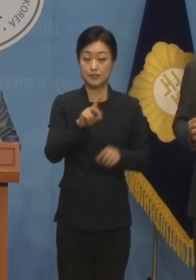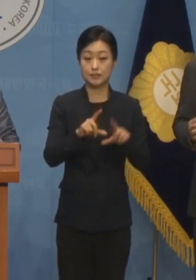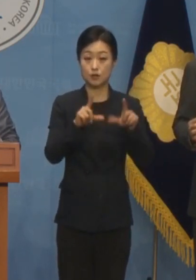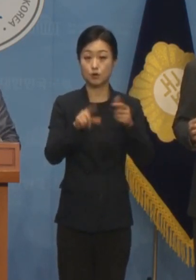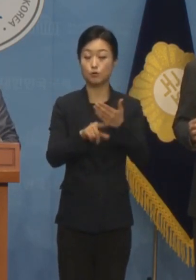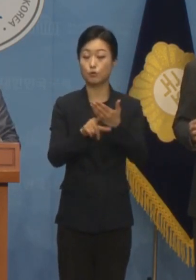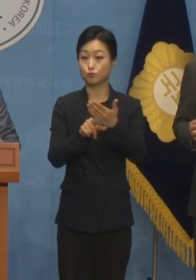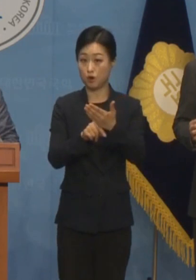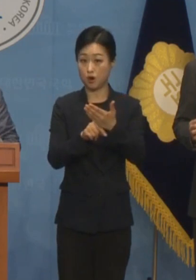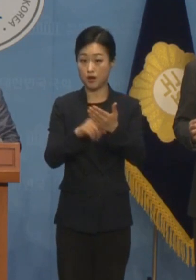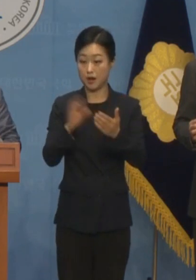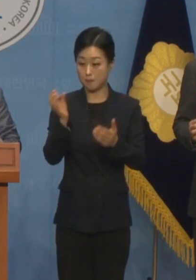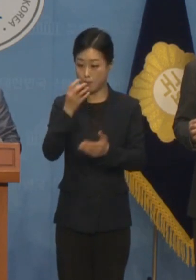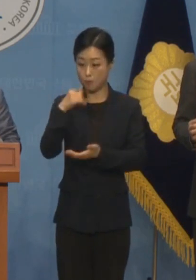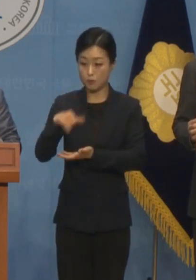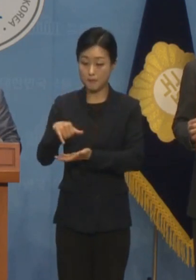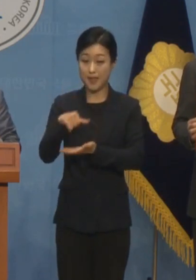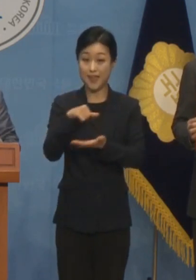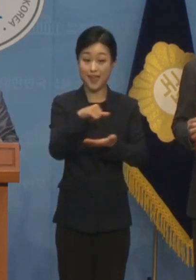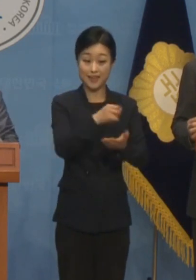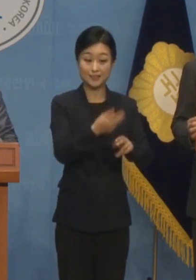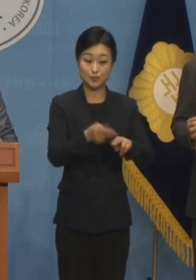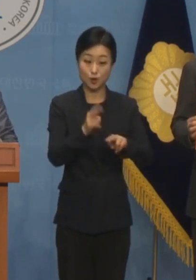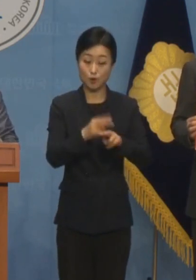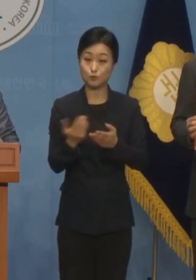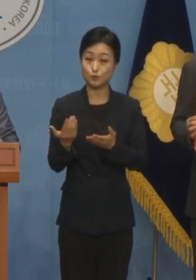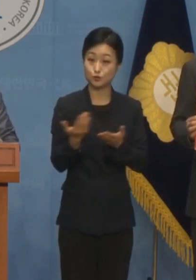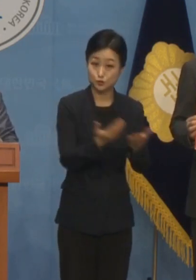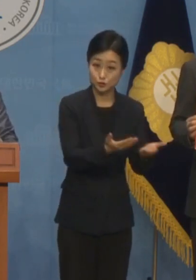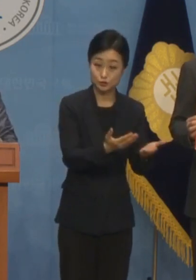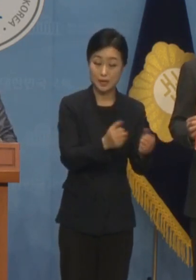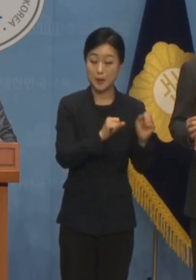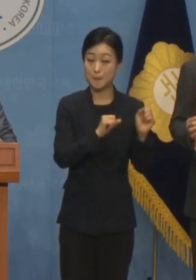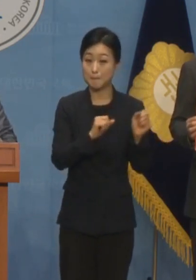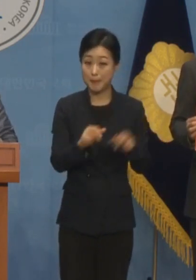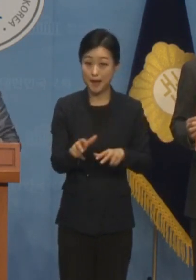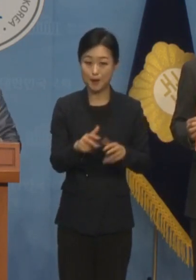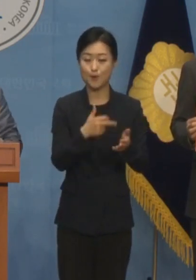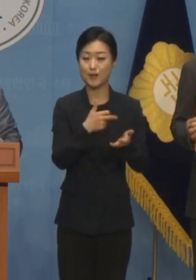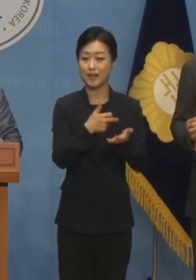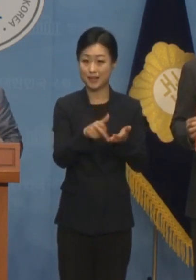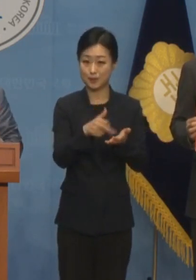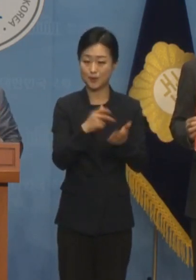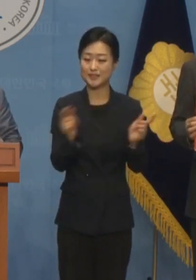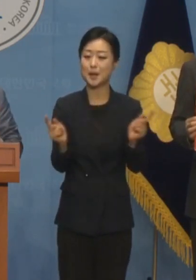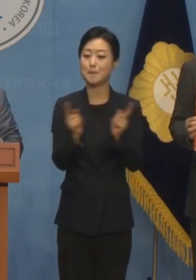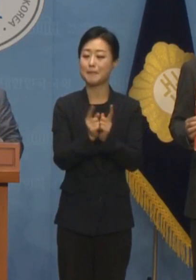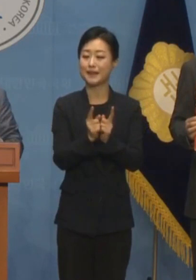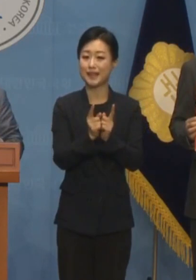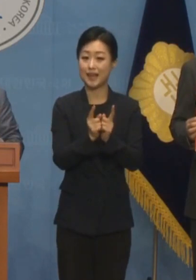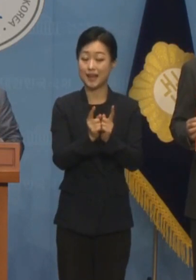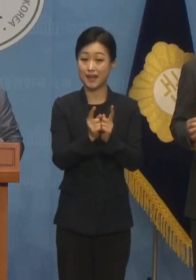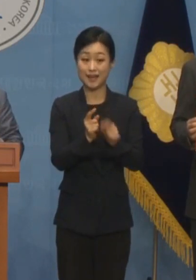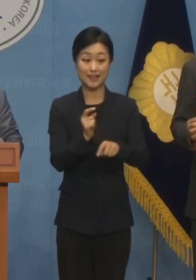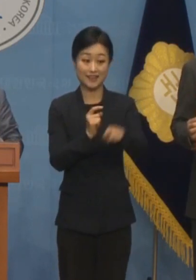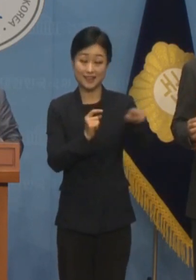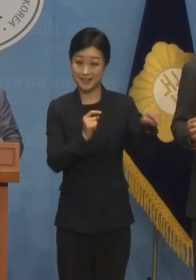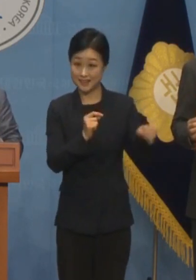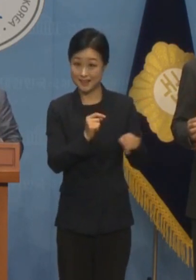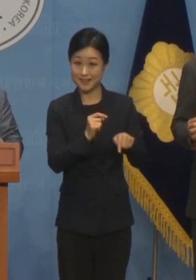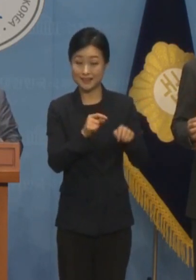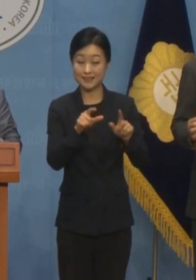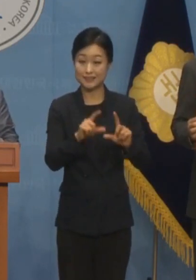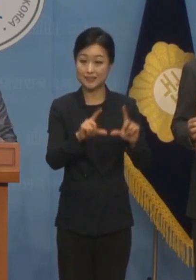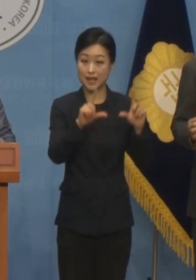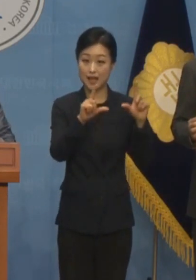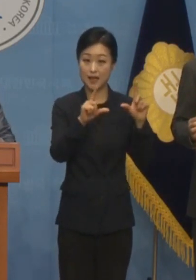9월 명품백 선물을 올리니까 바로 득달같이 카톡에서 만나자고 일정을 잡아주던 그들이